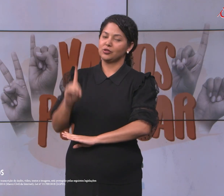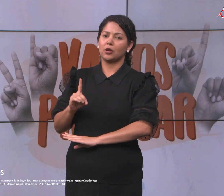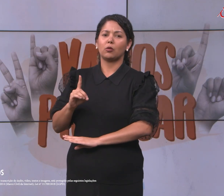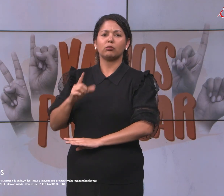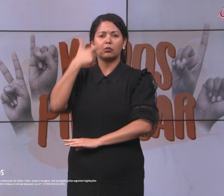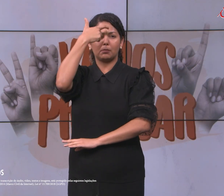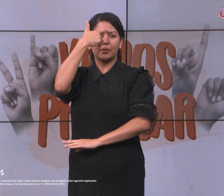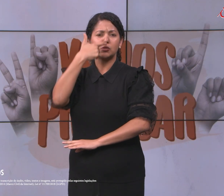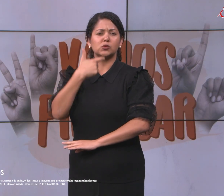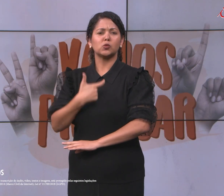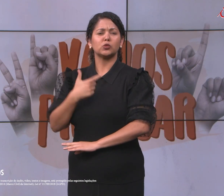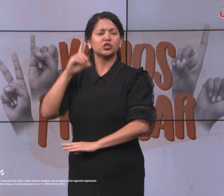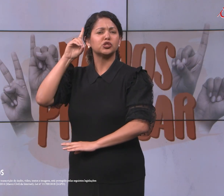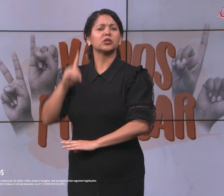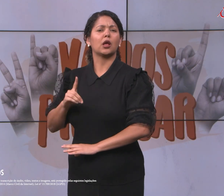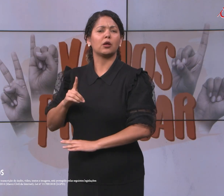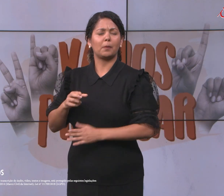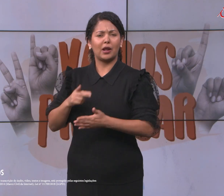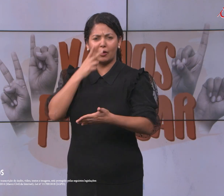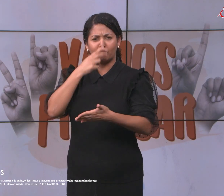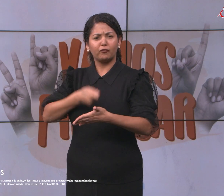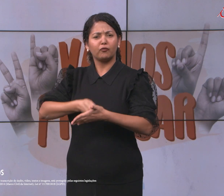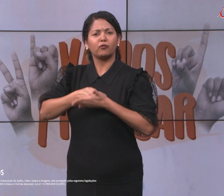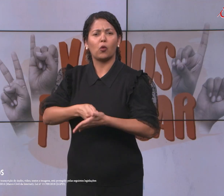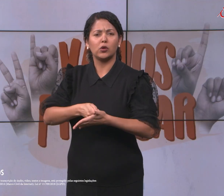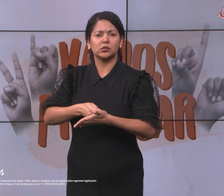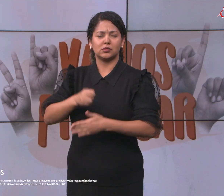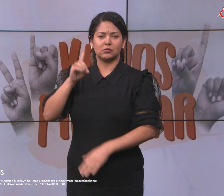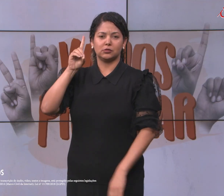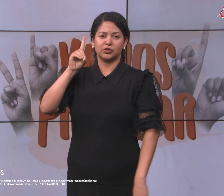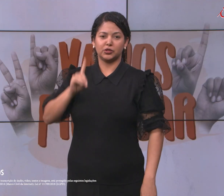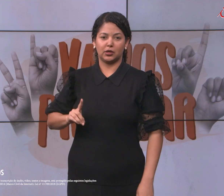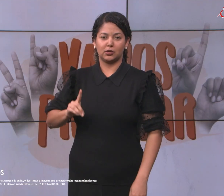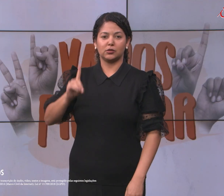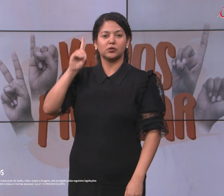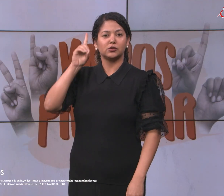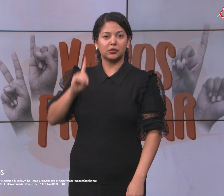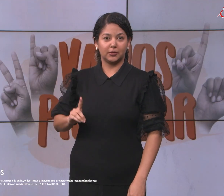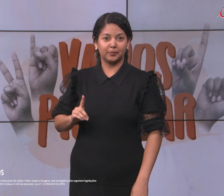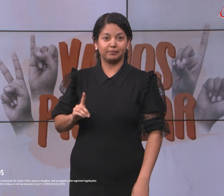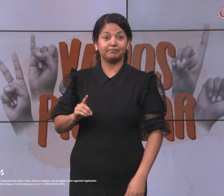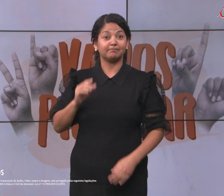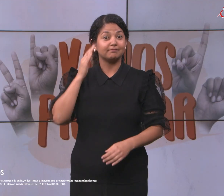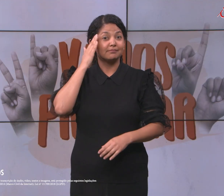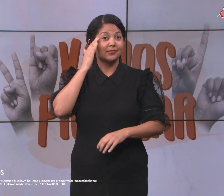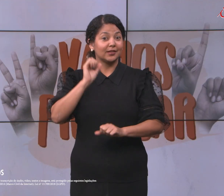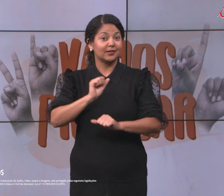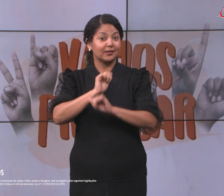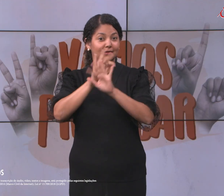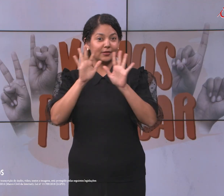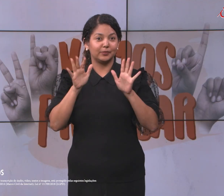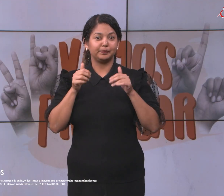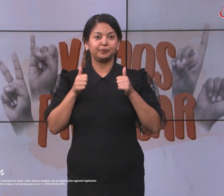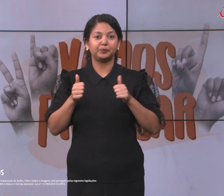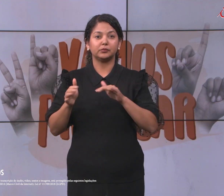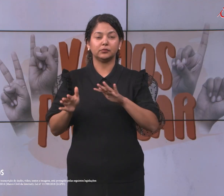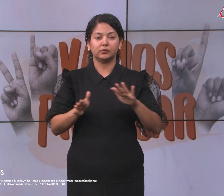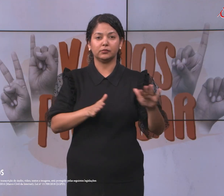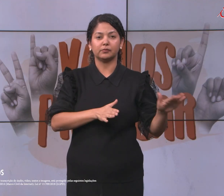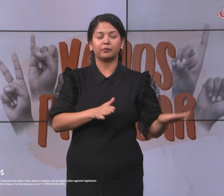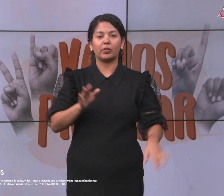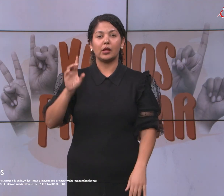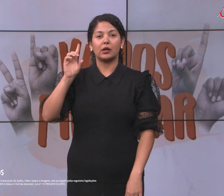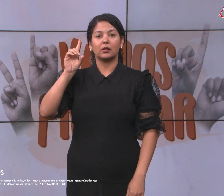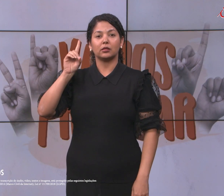seu direito. Então, traz esse em questão de ter direito de alguma lei, alguma